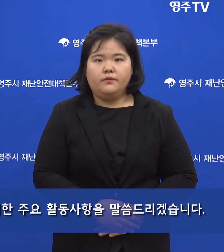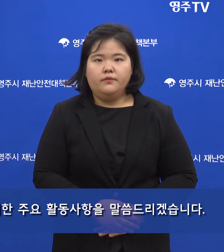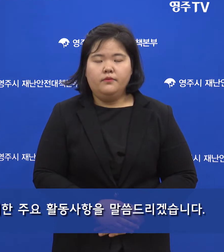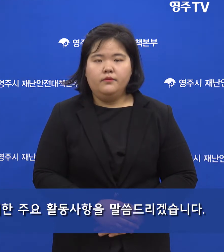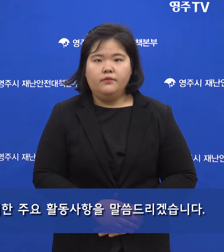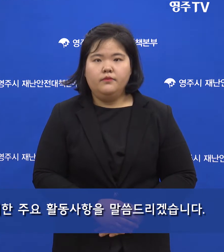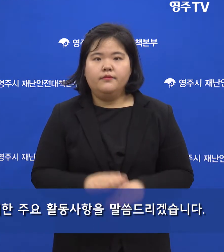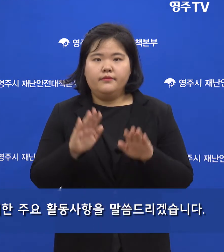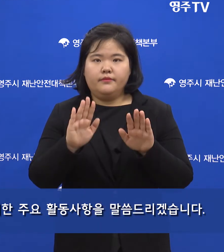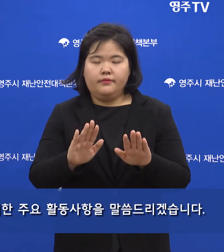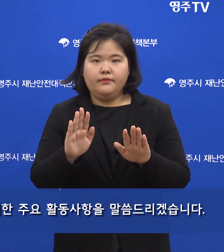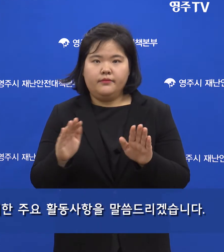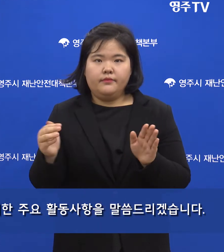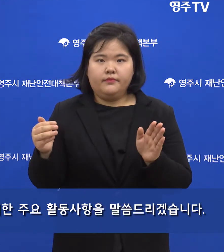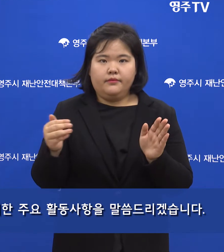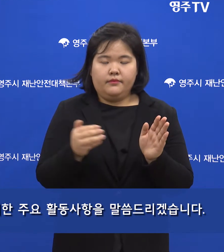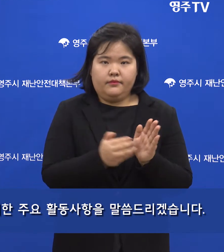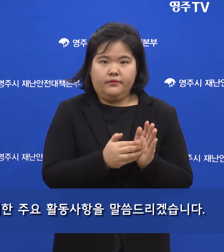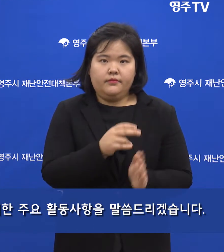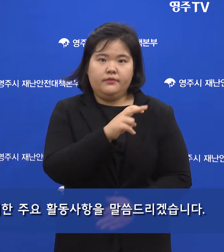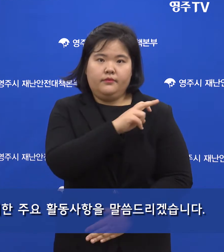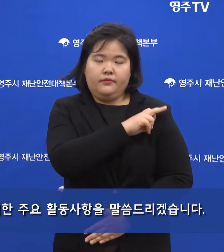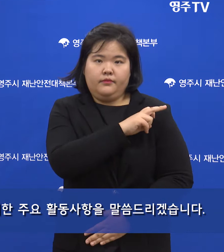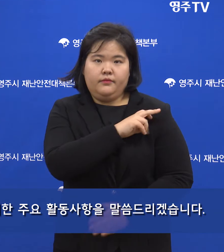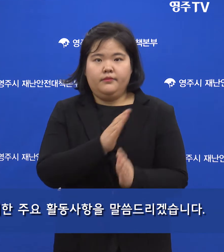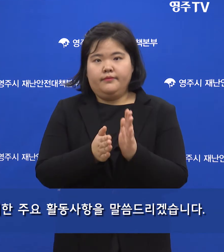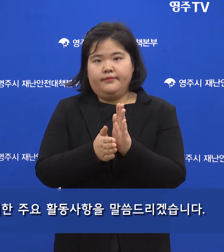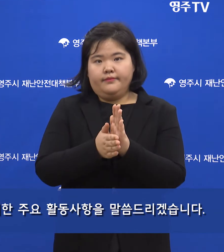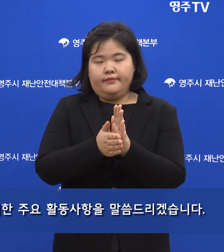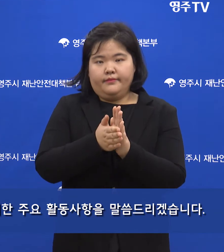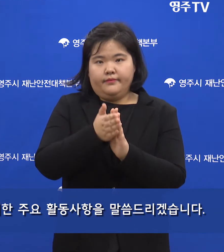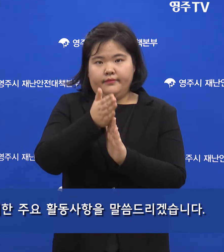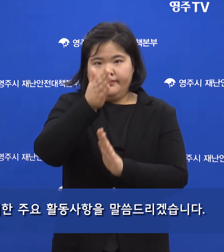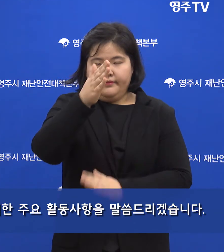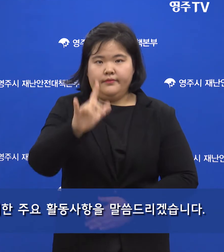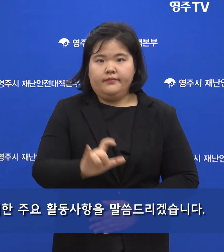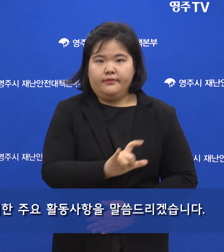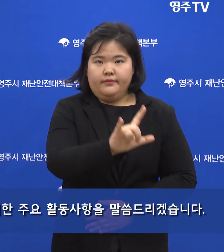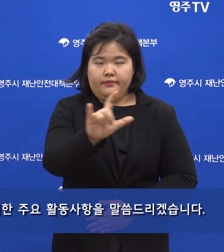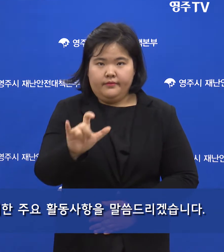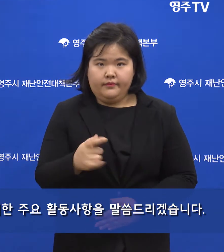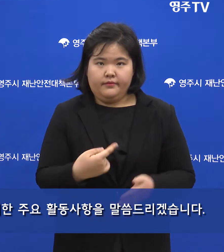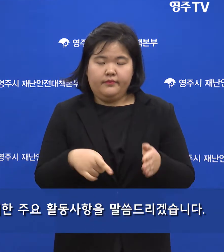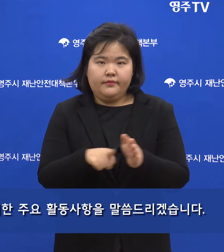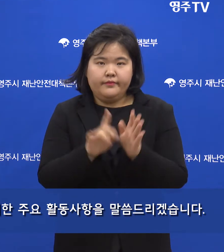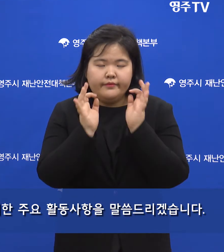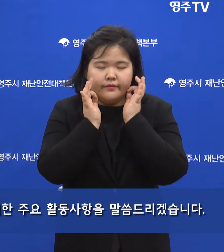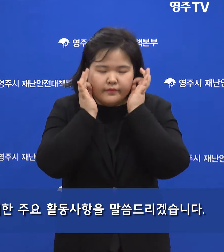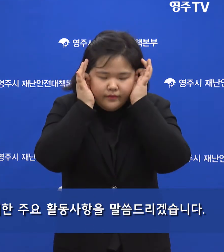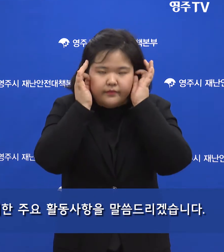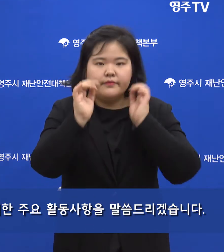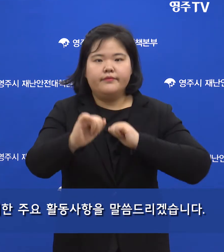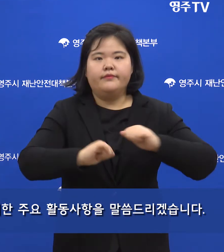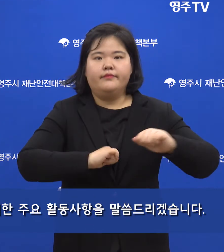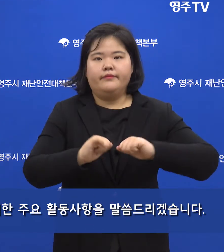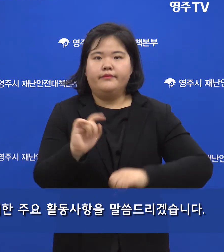되겠습니다. 지금까지 우리 영주시의 코로나 극복을 위한 주요 활동 사항을